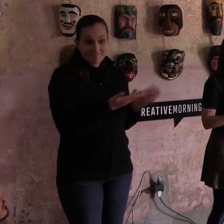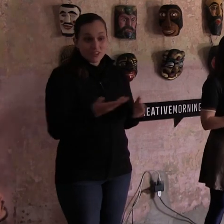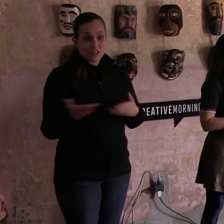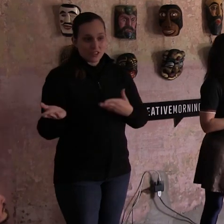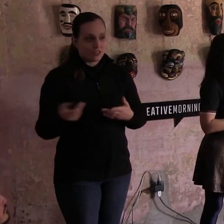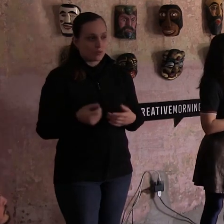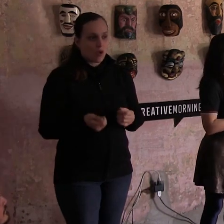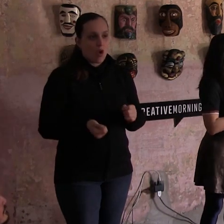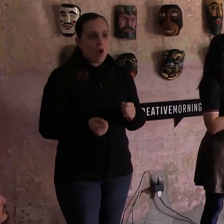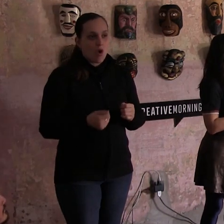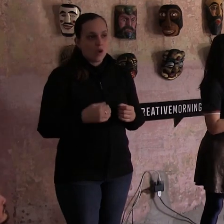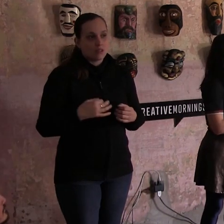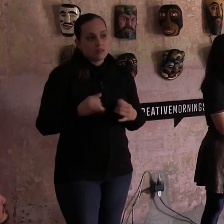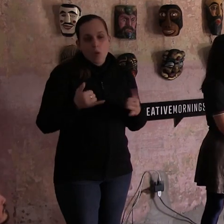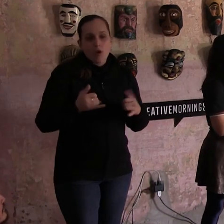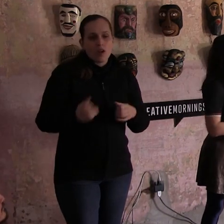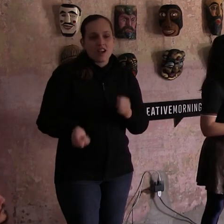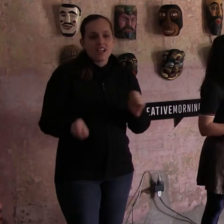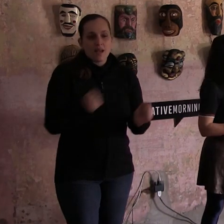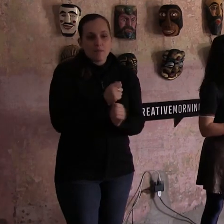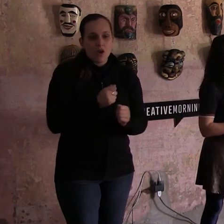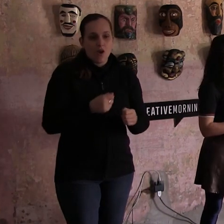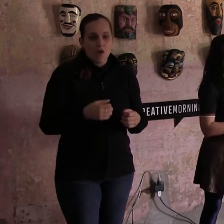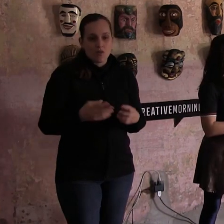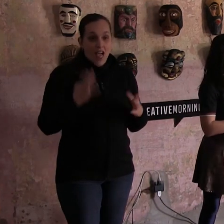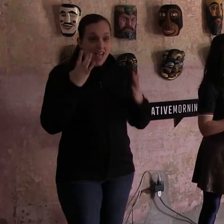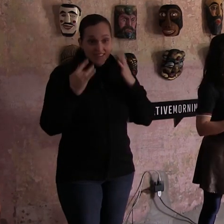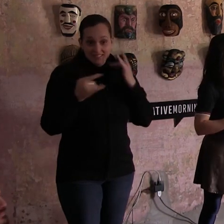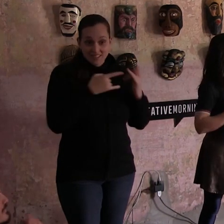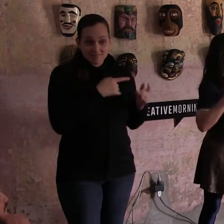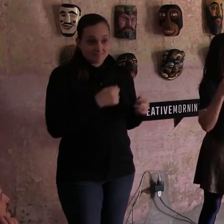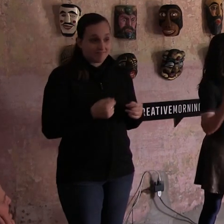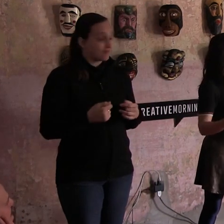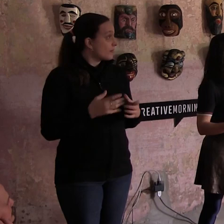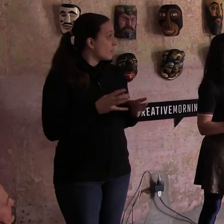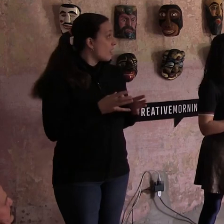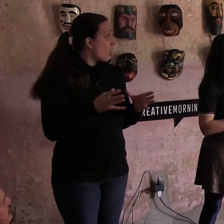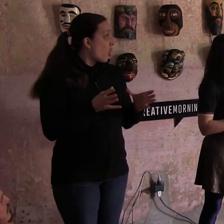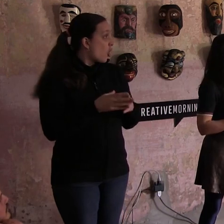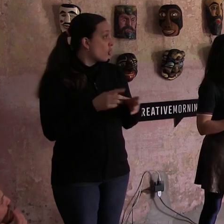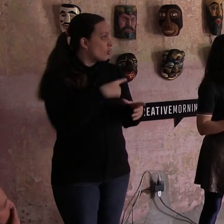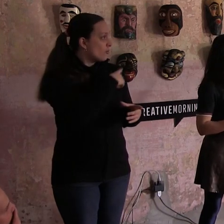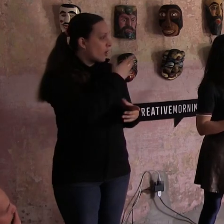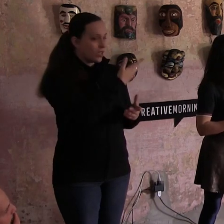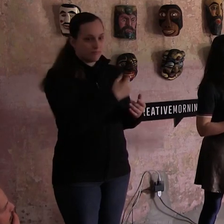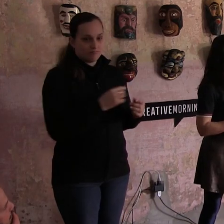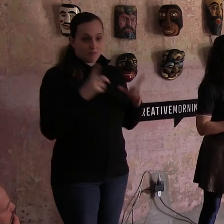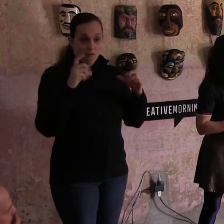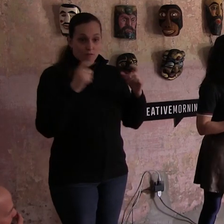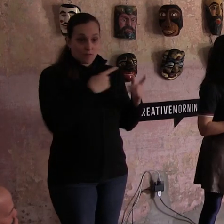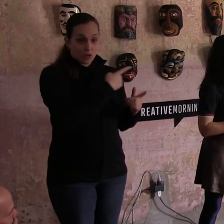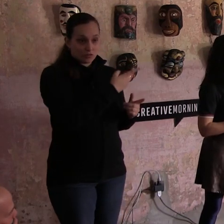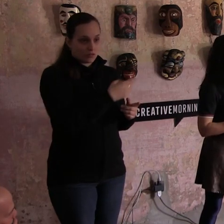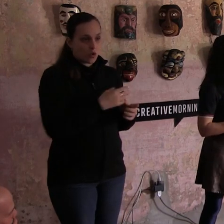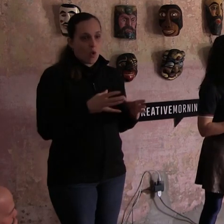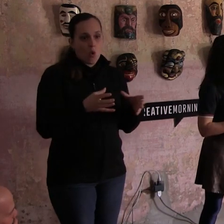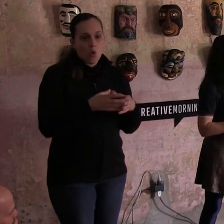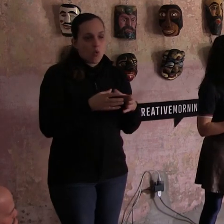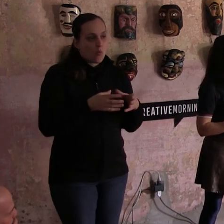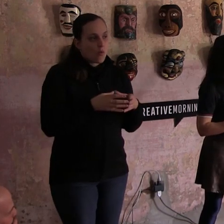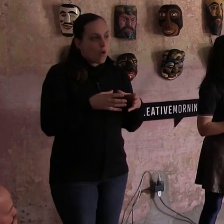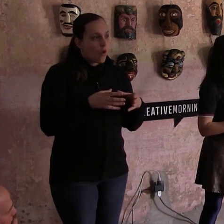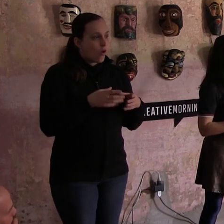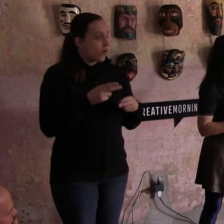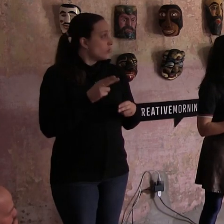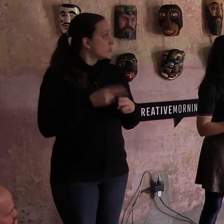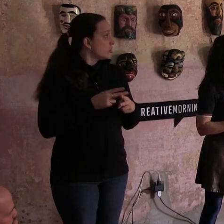¿no? Es sobre todo. Después de Contradanza y de todo ese mundo, hicimos un grupo con,